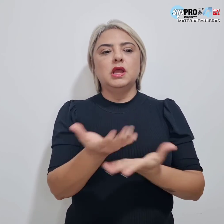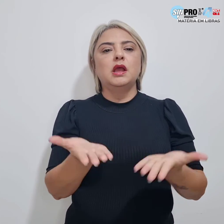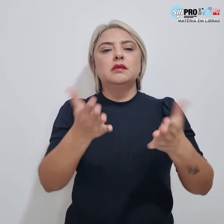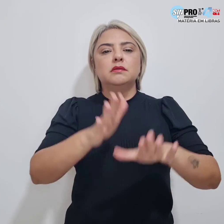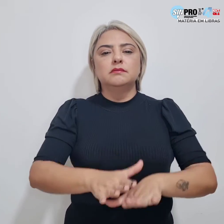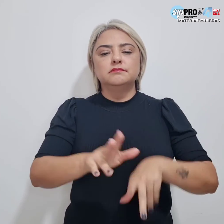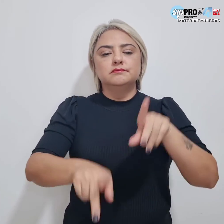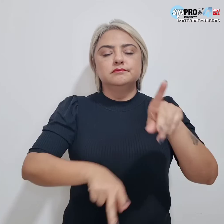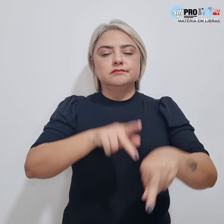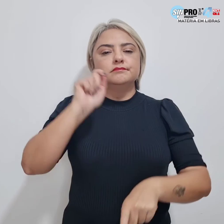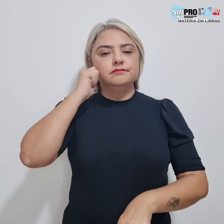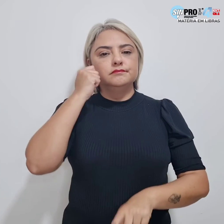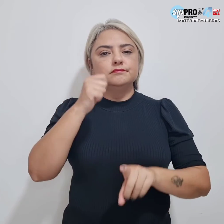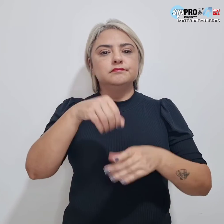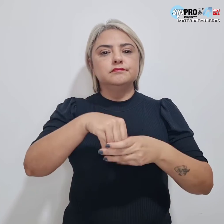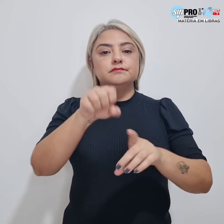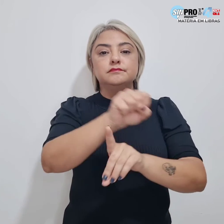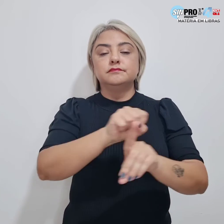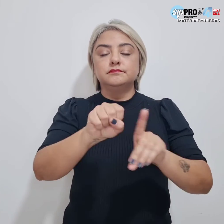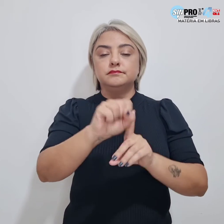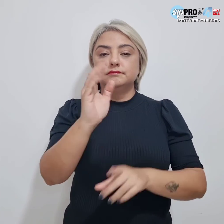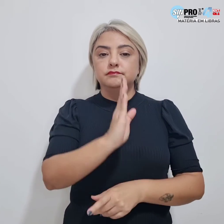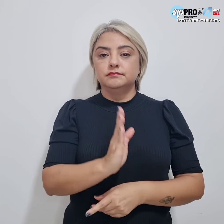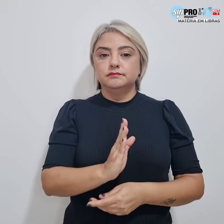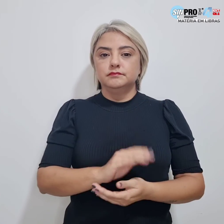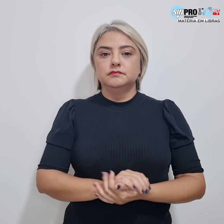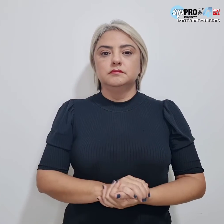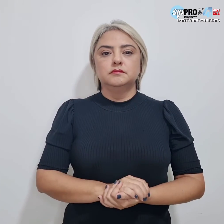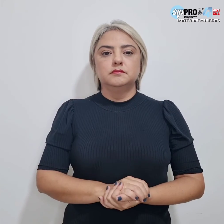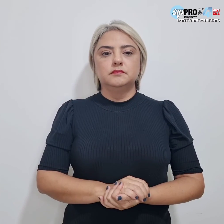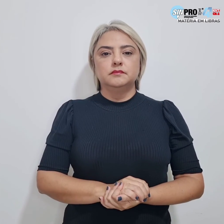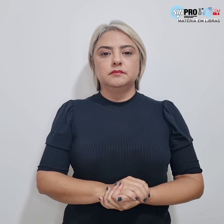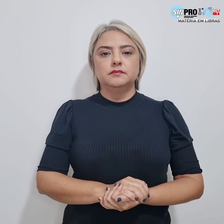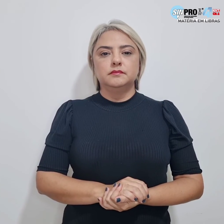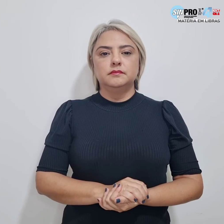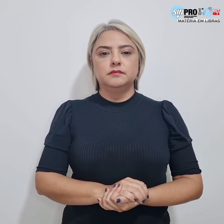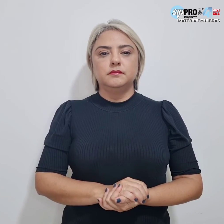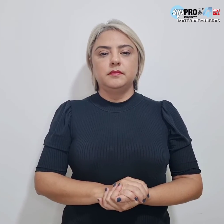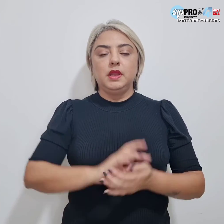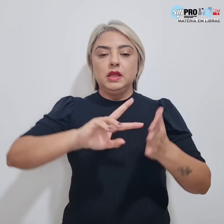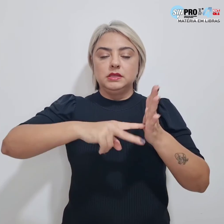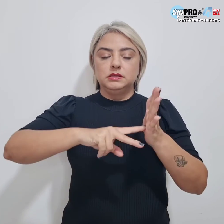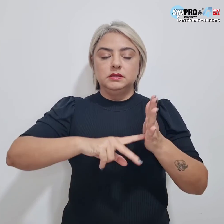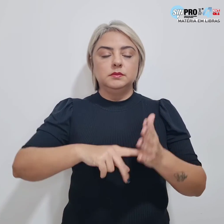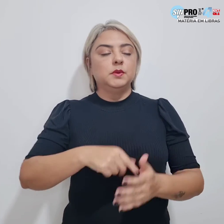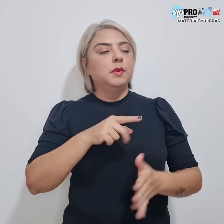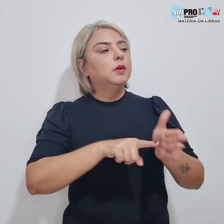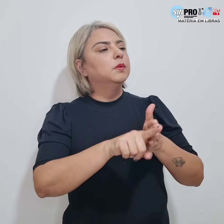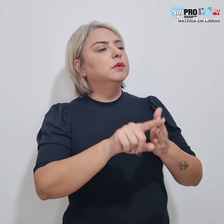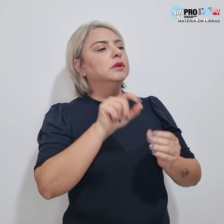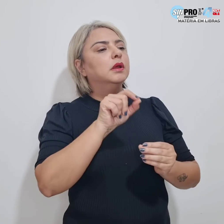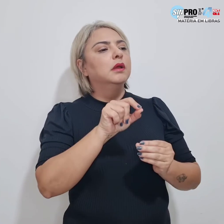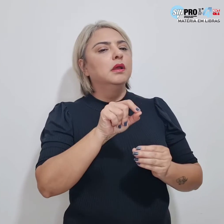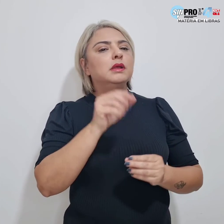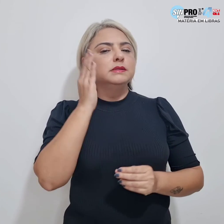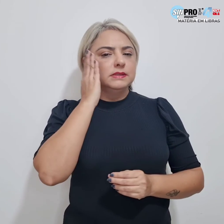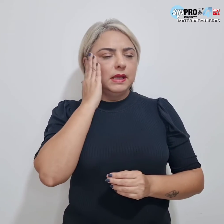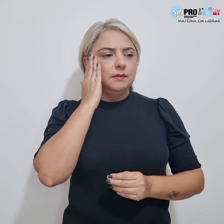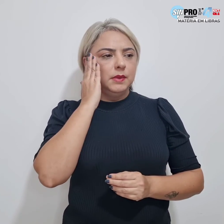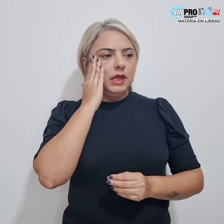população negra na sociedade brasileira. Simpro-DF. Considerada pelo movimento